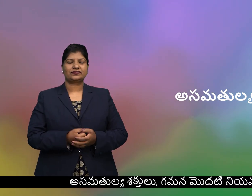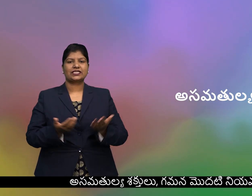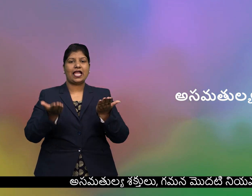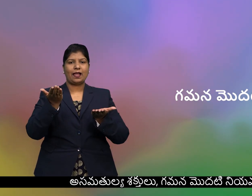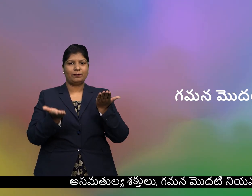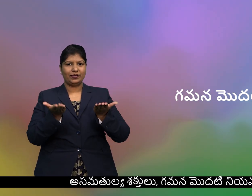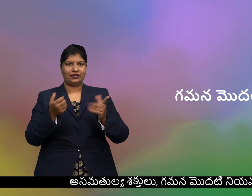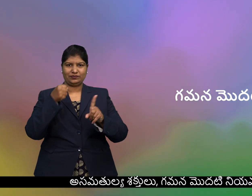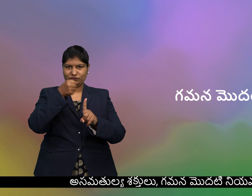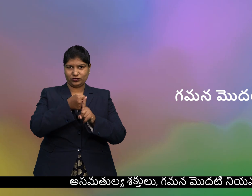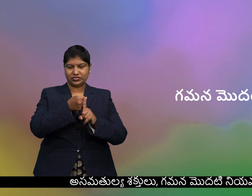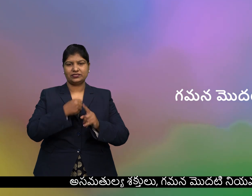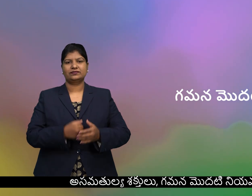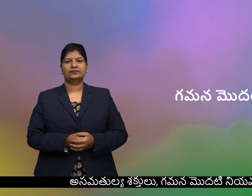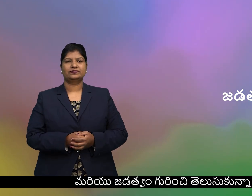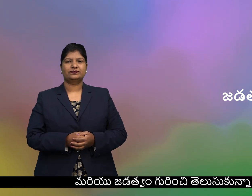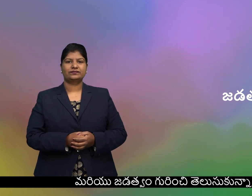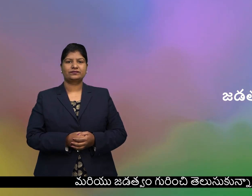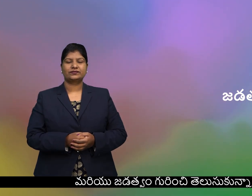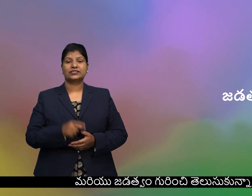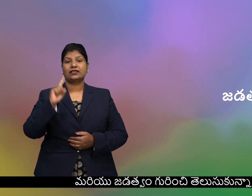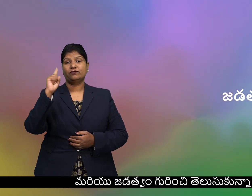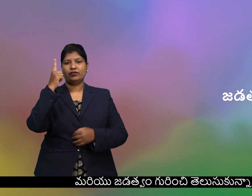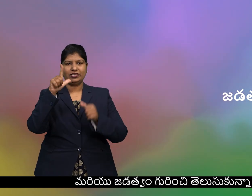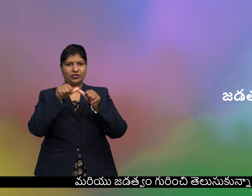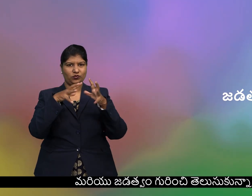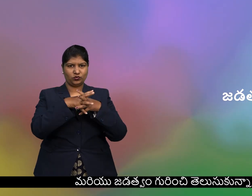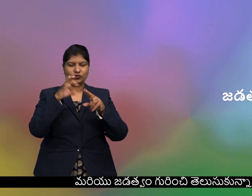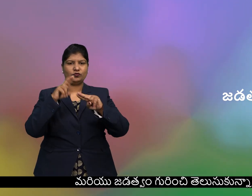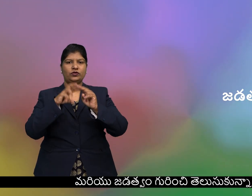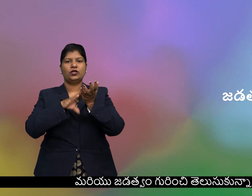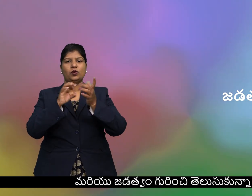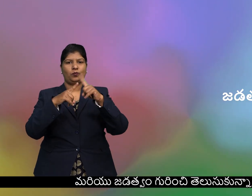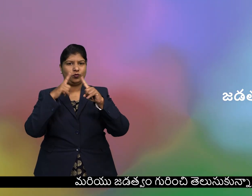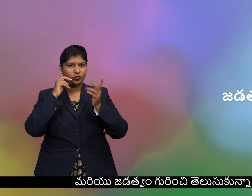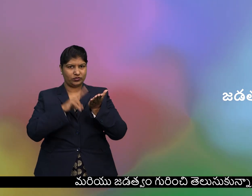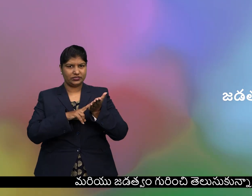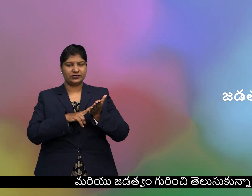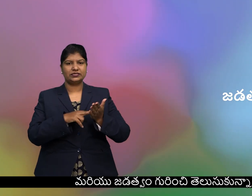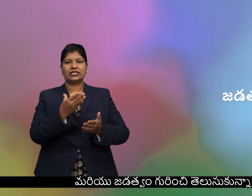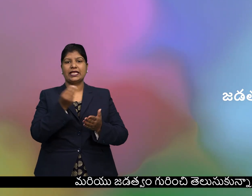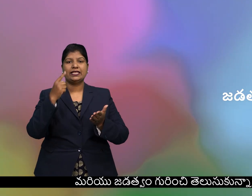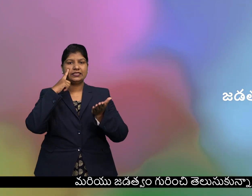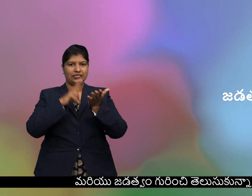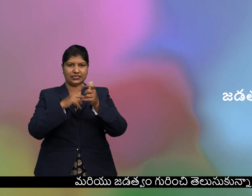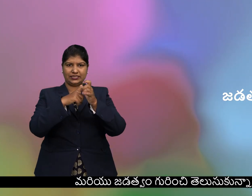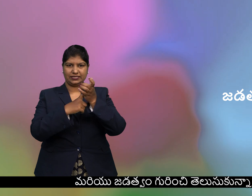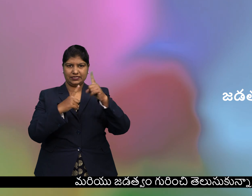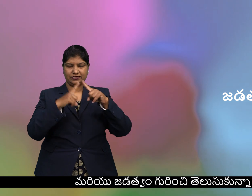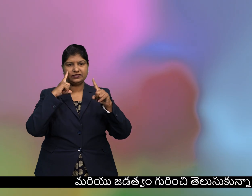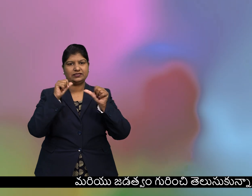అసమతుల్య శక్తులు గమన మొదటి నియమం మరియు జడత్వం గురించి తెలుసుకున్నాం.